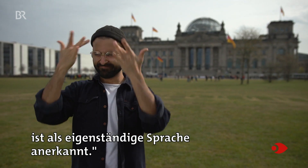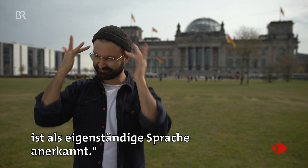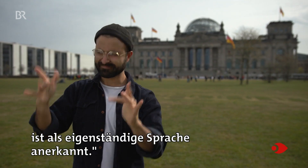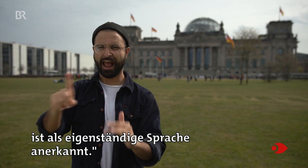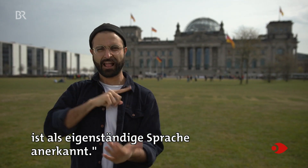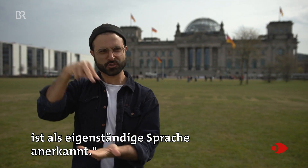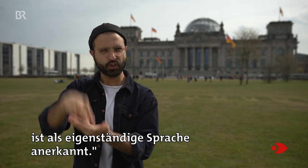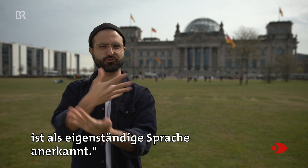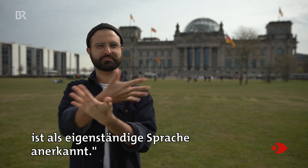eigenständige Sprache anerkannt.